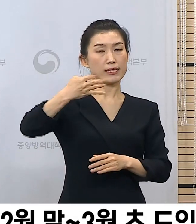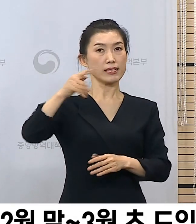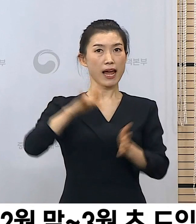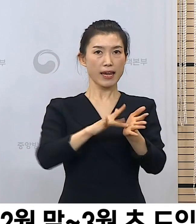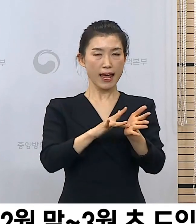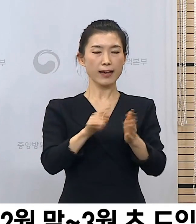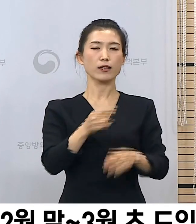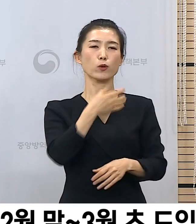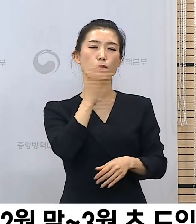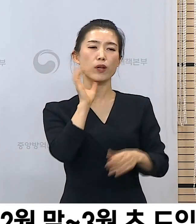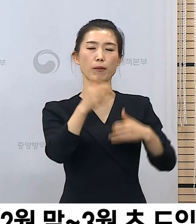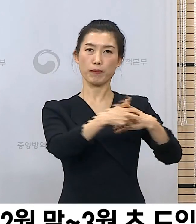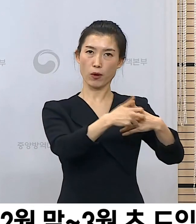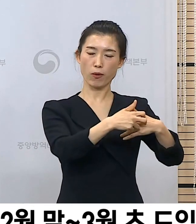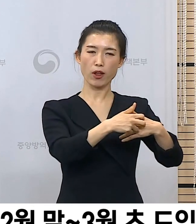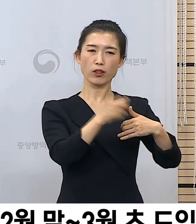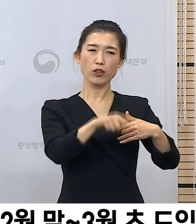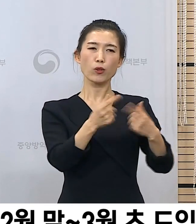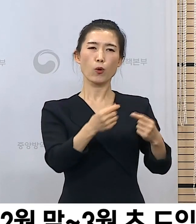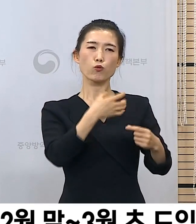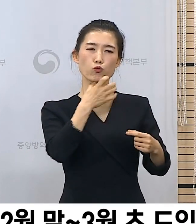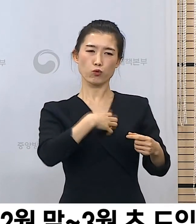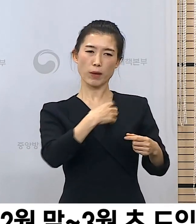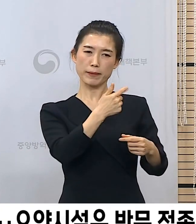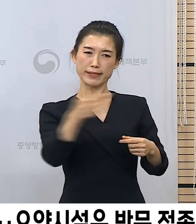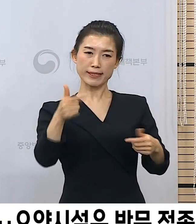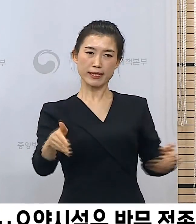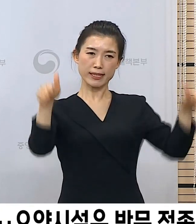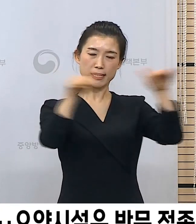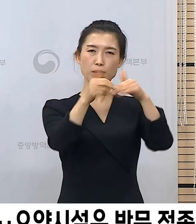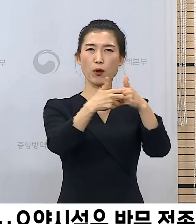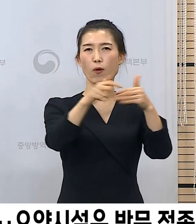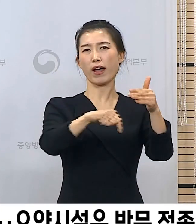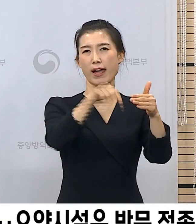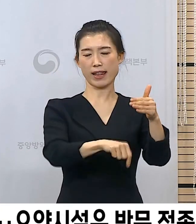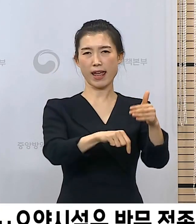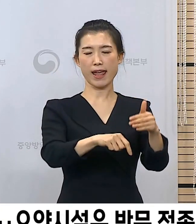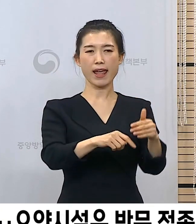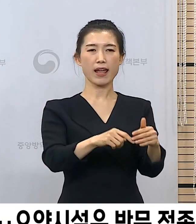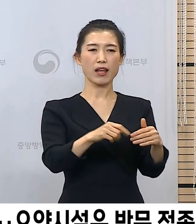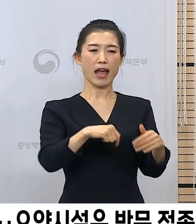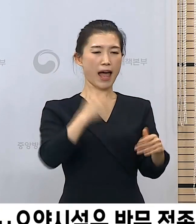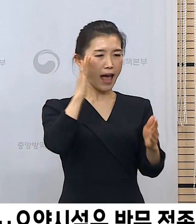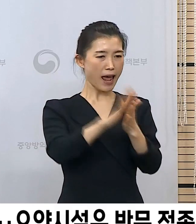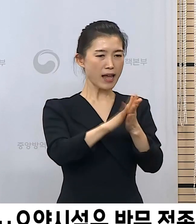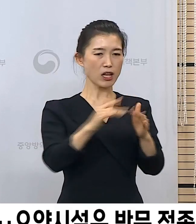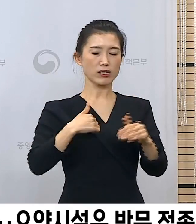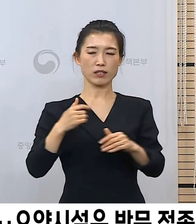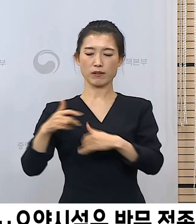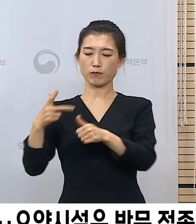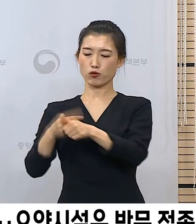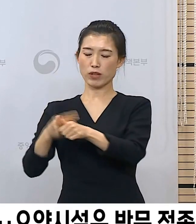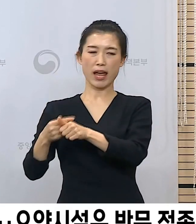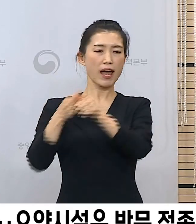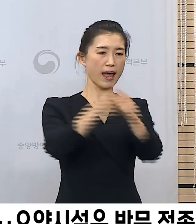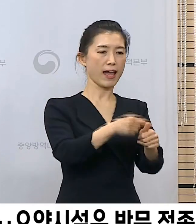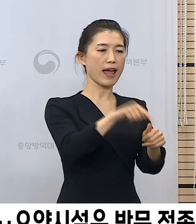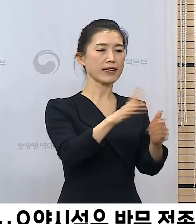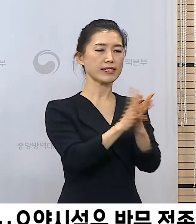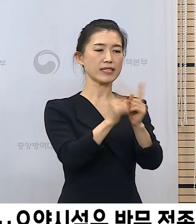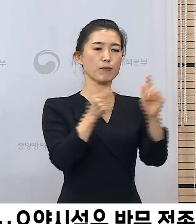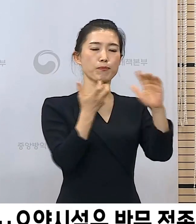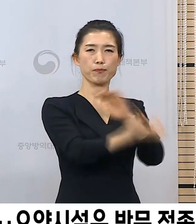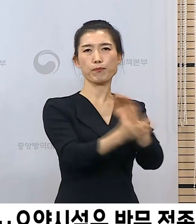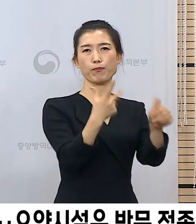경우는 요양병원, 고위험 의료기관 등 의료기관은 자체 접종을 실시합니다.